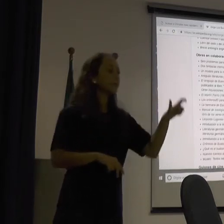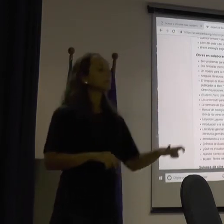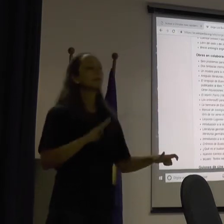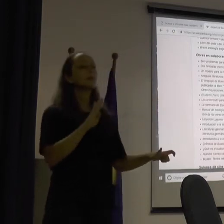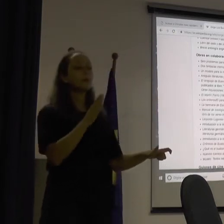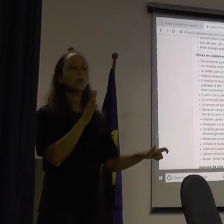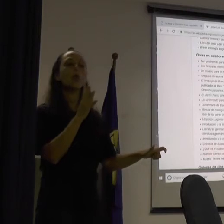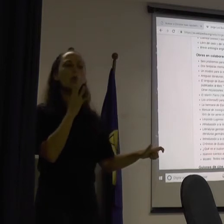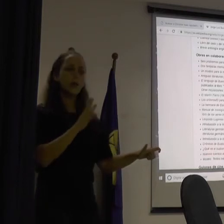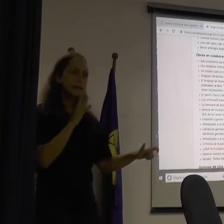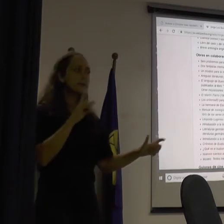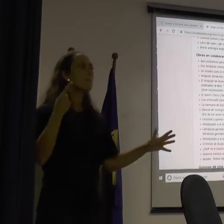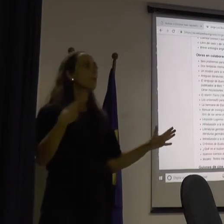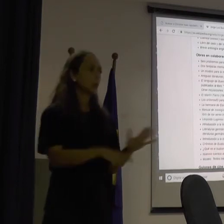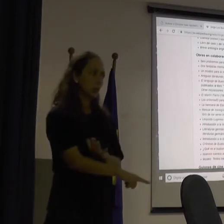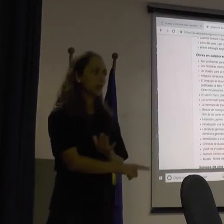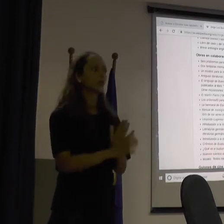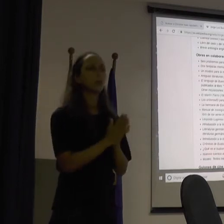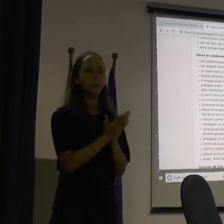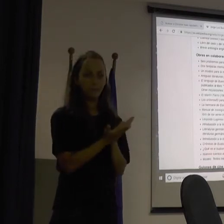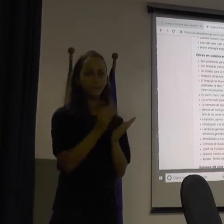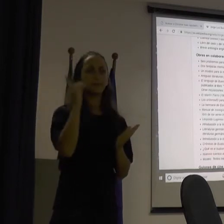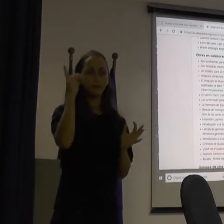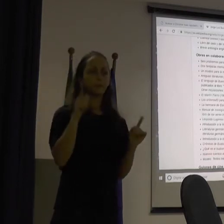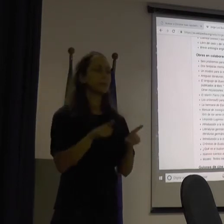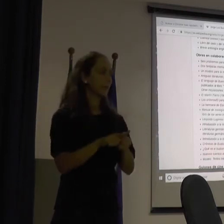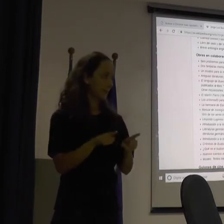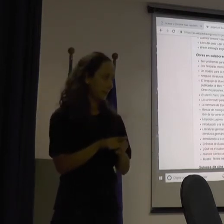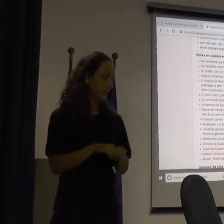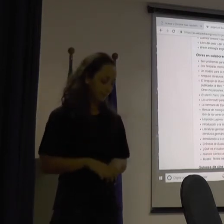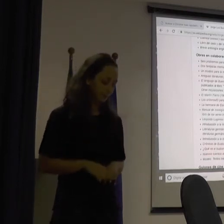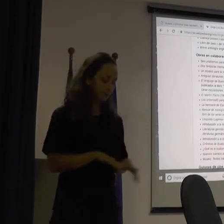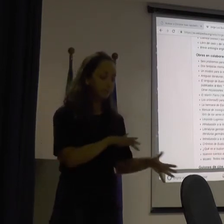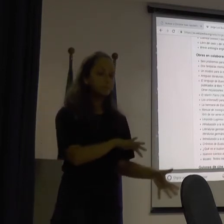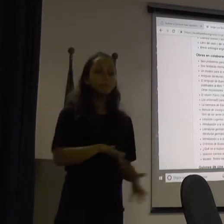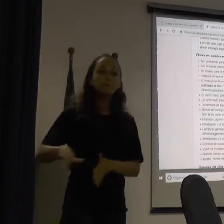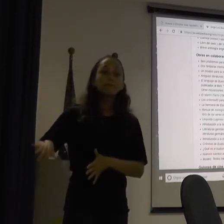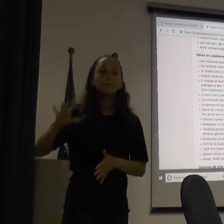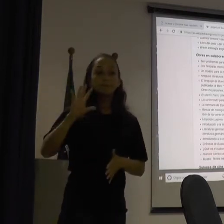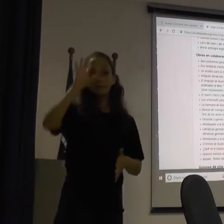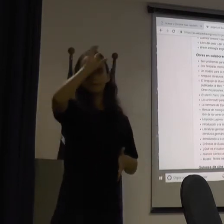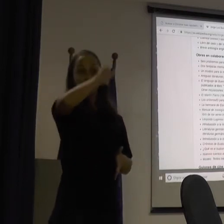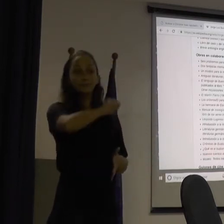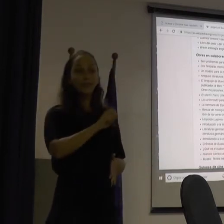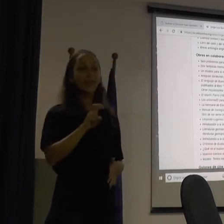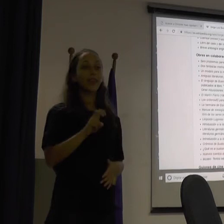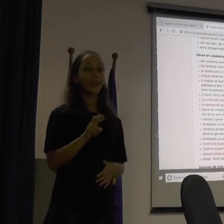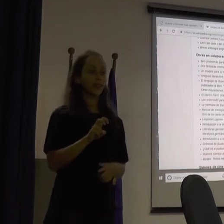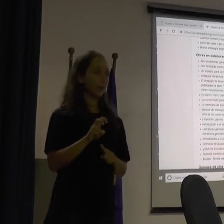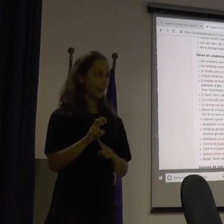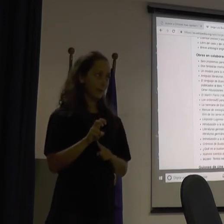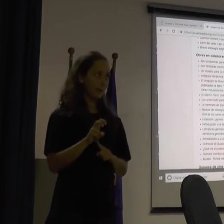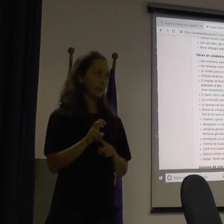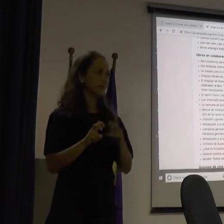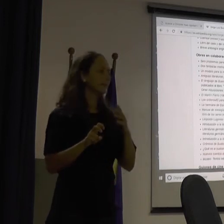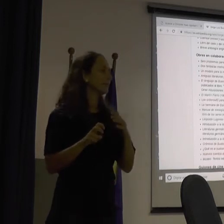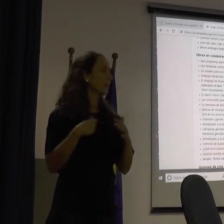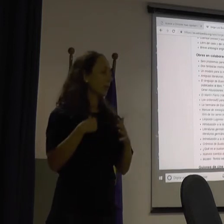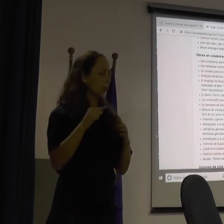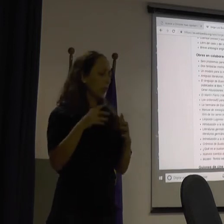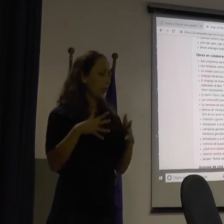conhecedor da Bíblia também, né? Quinta, confundindo aqui a quinta com a